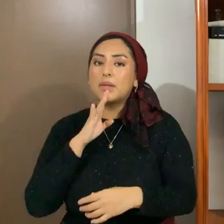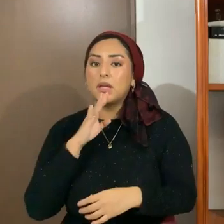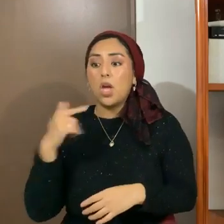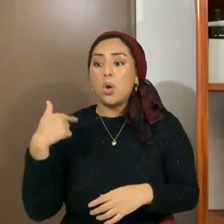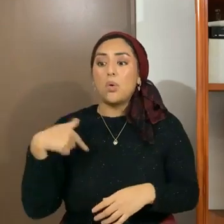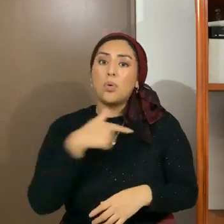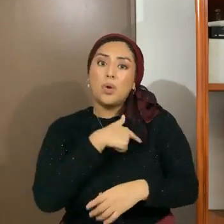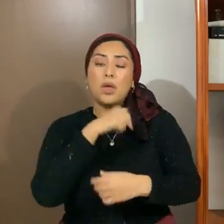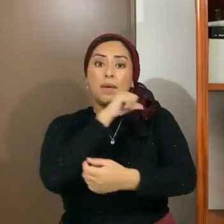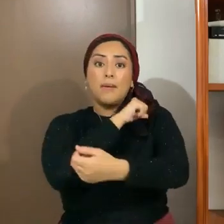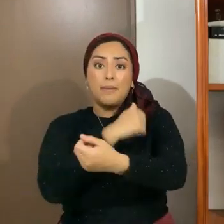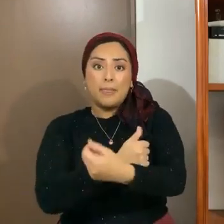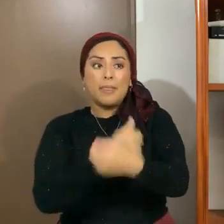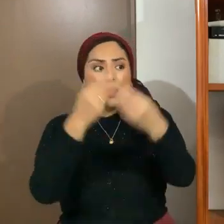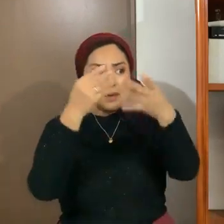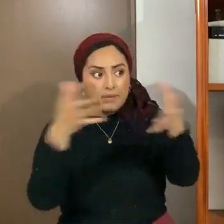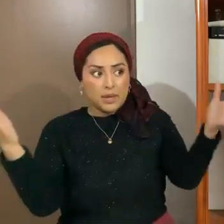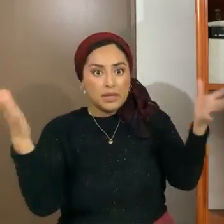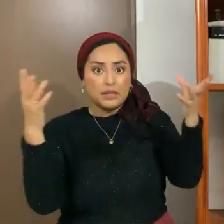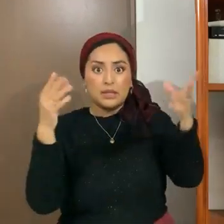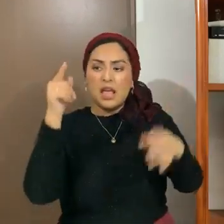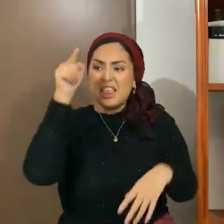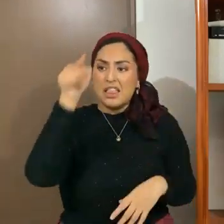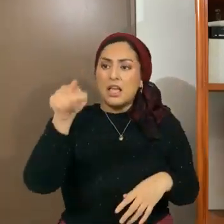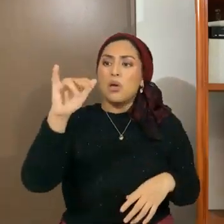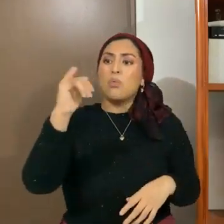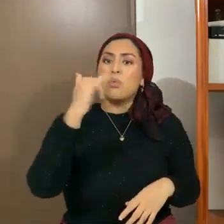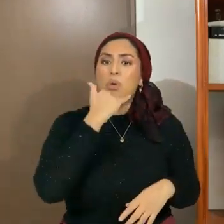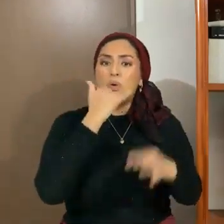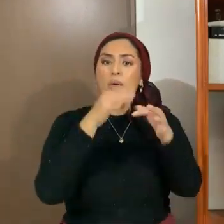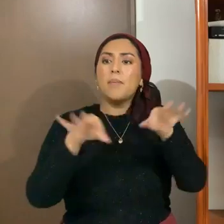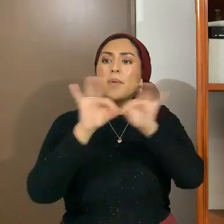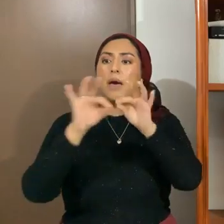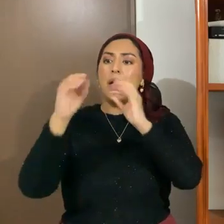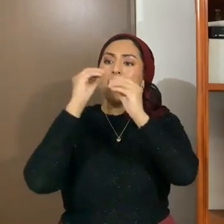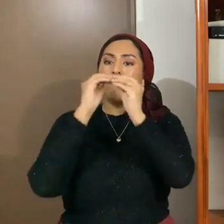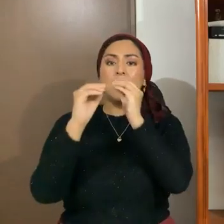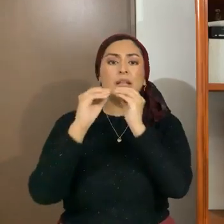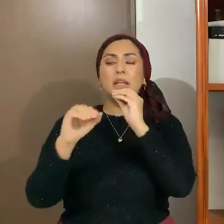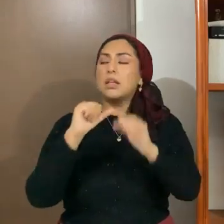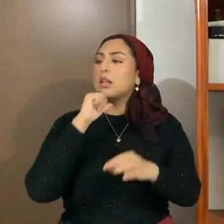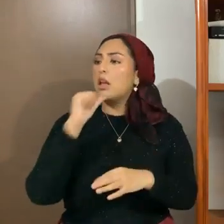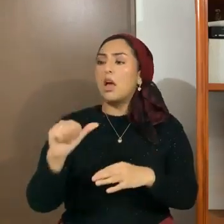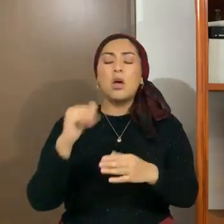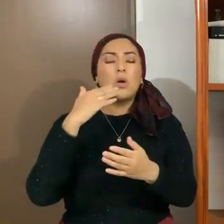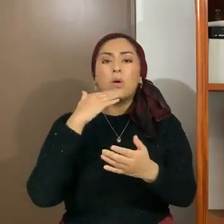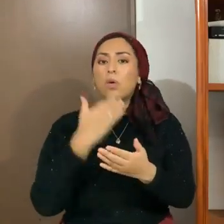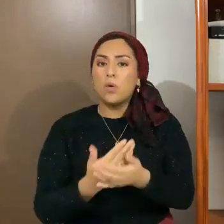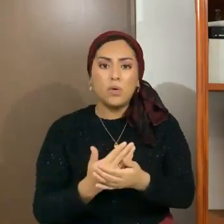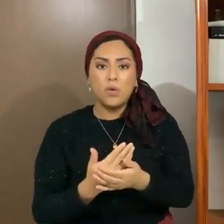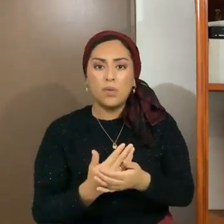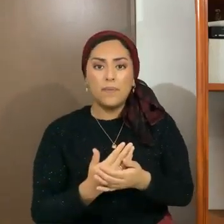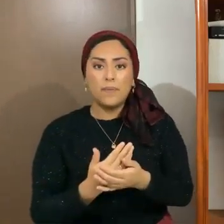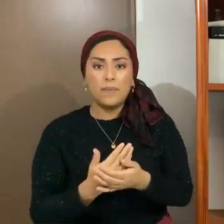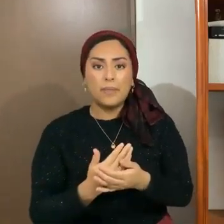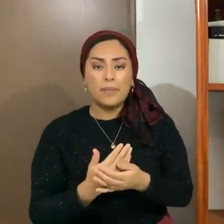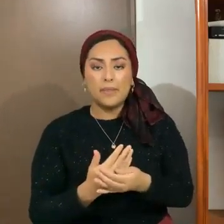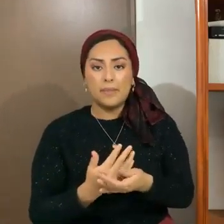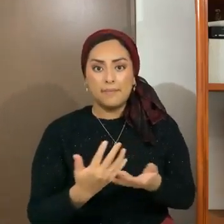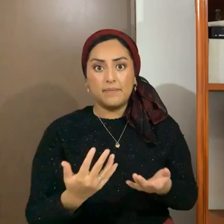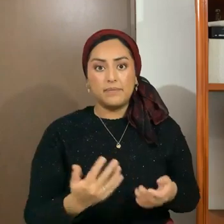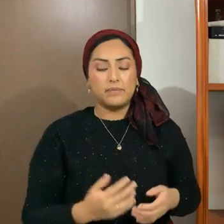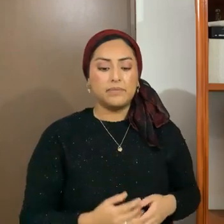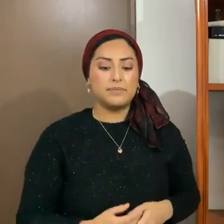como autoridades hablemos, digamos, eso está mal, eso hay que corregirlo, eso no está bien. Porque si no, entonces el Eterno no nada más nos lo